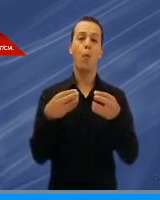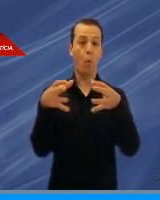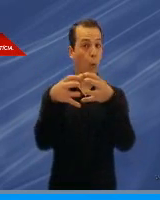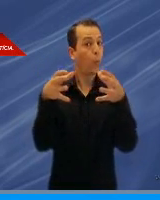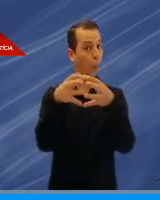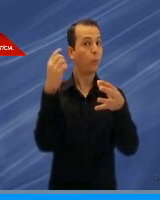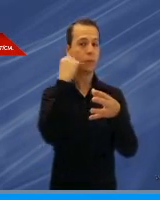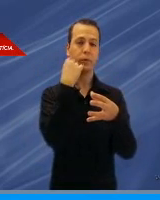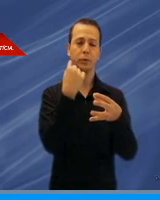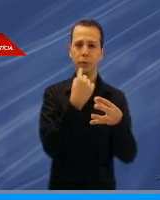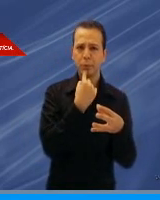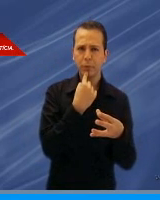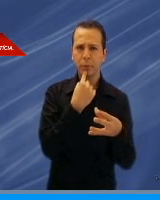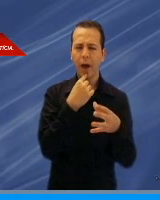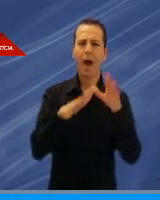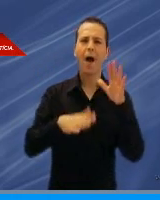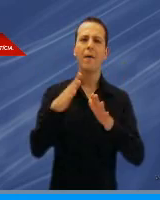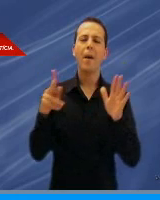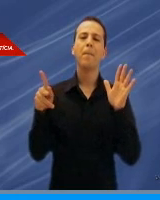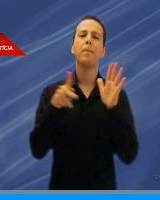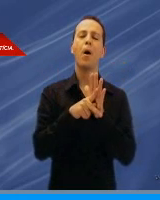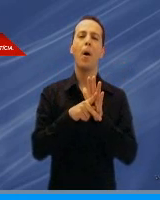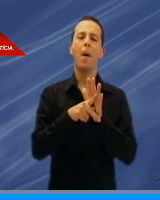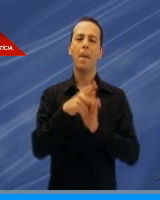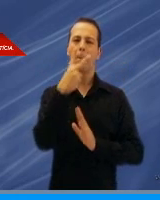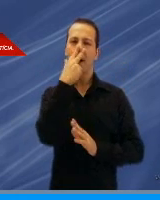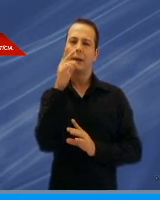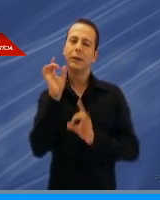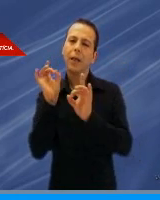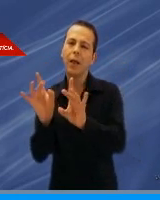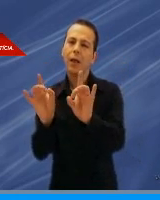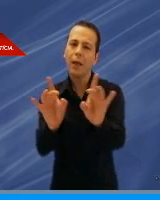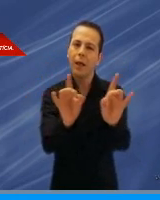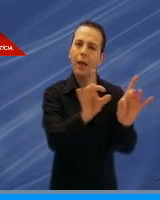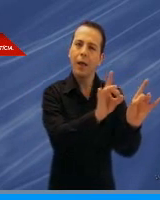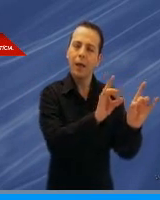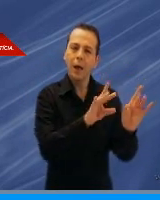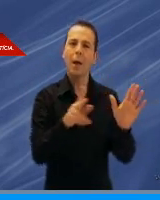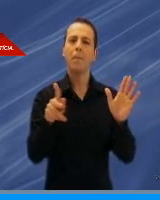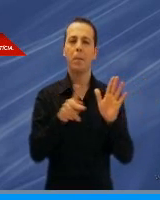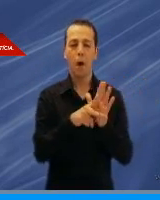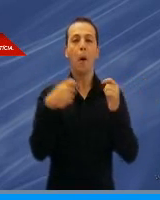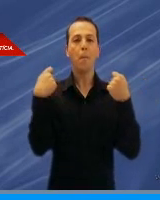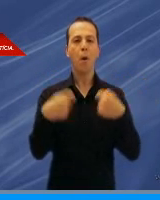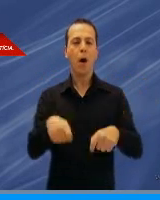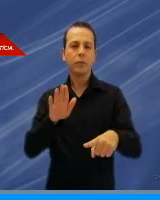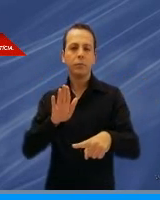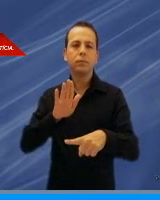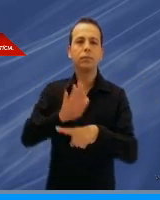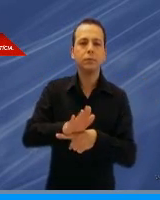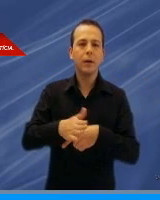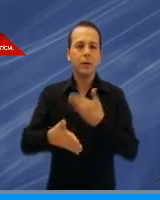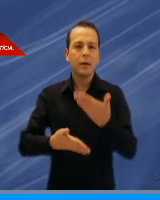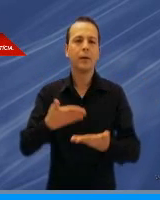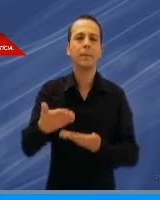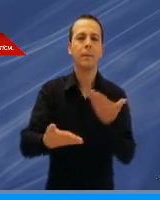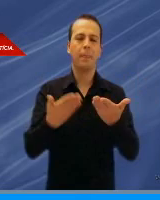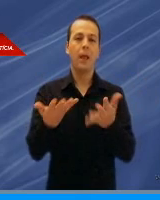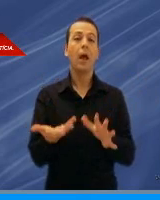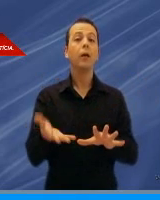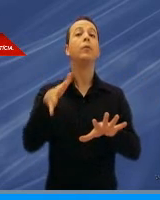comunidade surda, que tem características muito particulares, também colaborem nesse processo